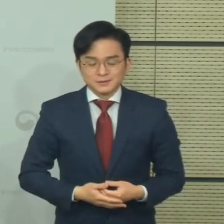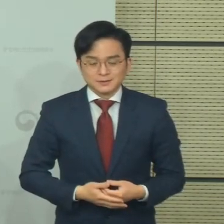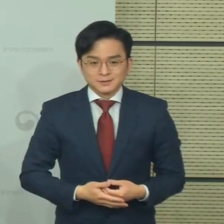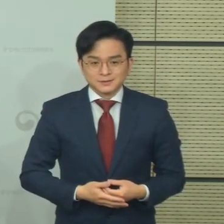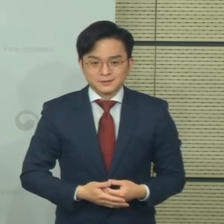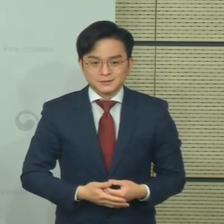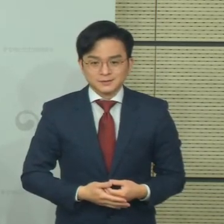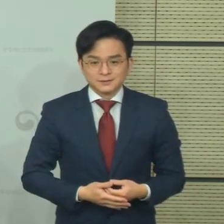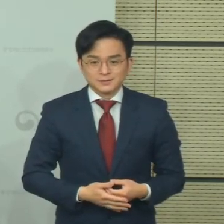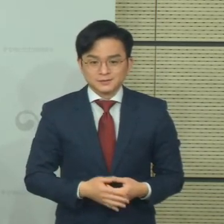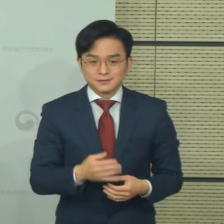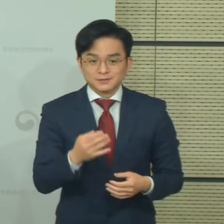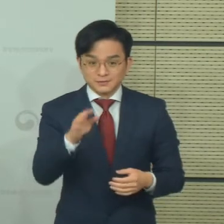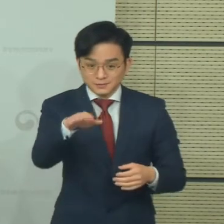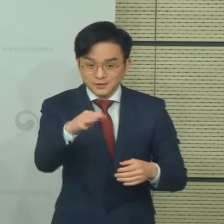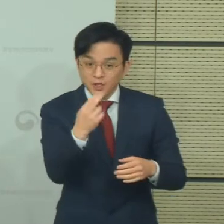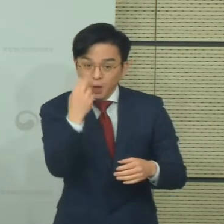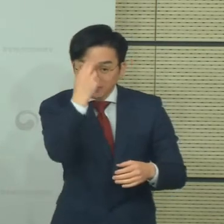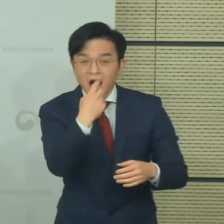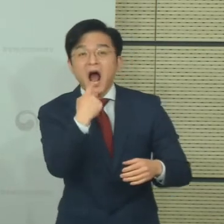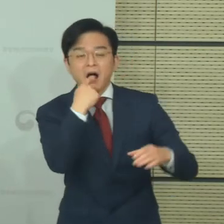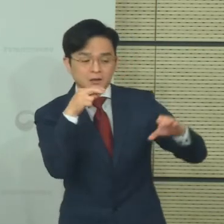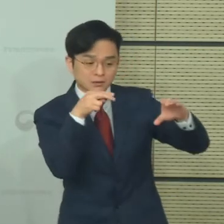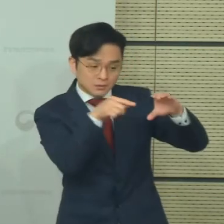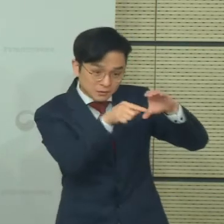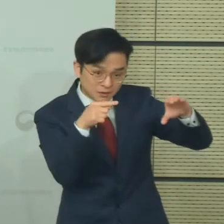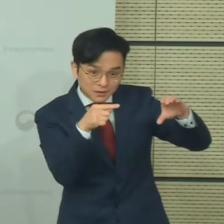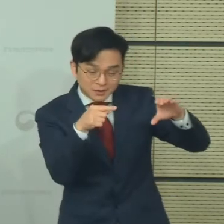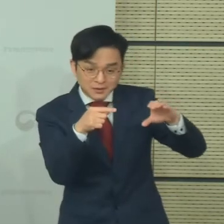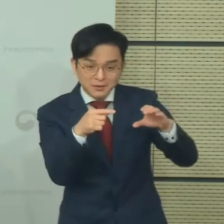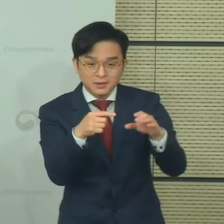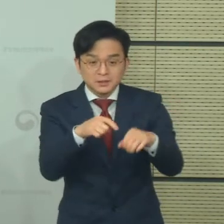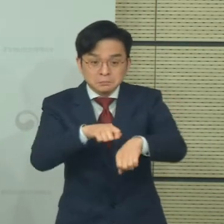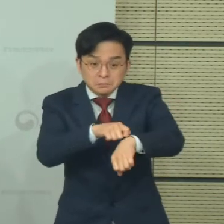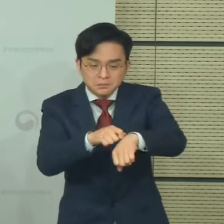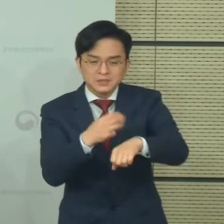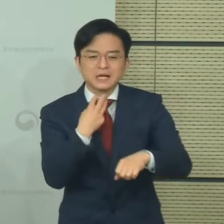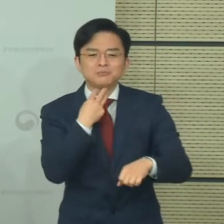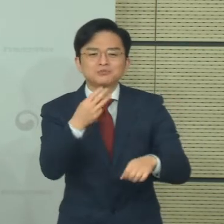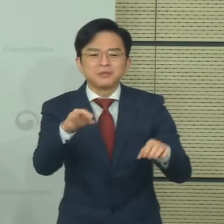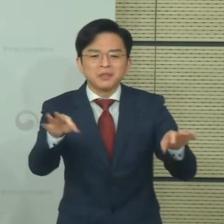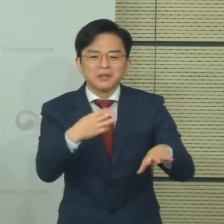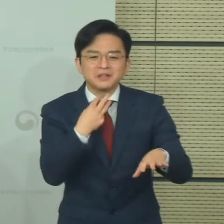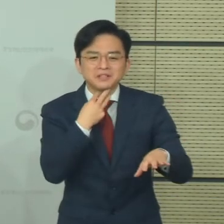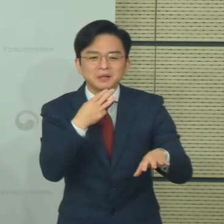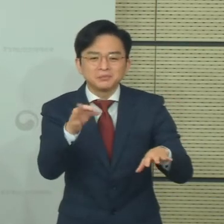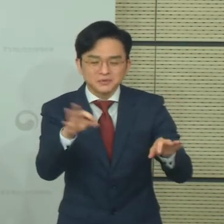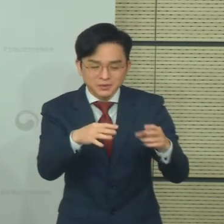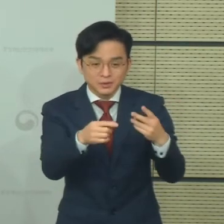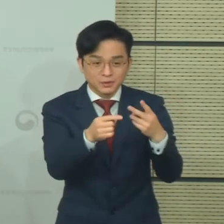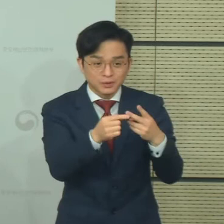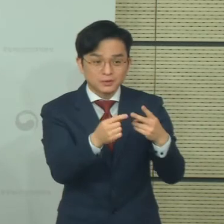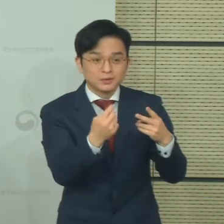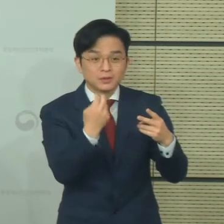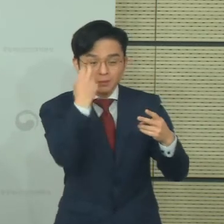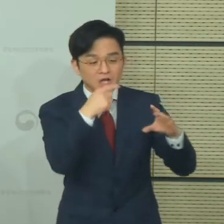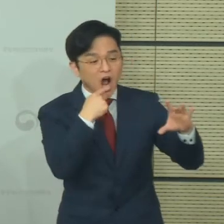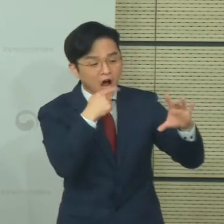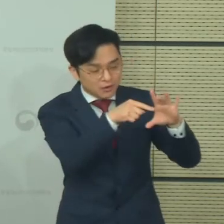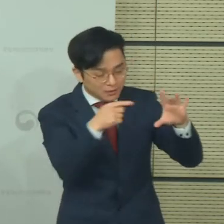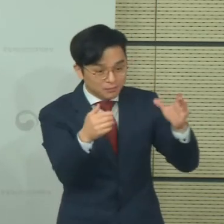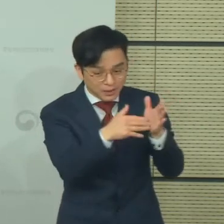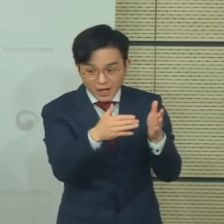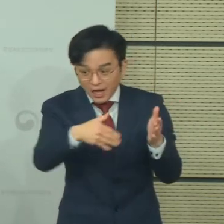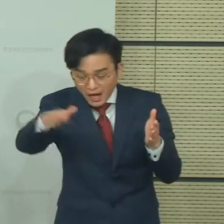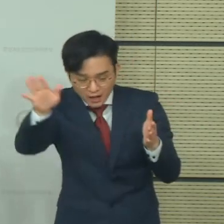채취하는데 보통 한 3분, 2, 3분 정도 시간이 걸리고, 또 안에서 소독을 하는데 한 10분 정도 그렇게 이제